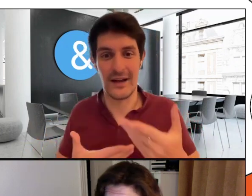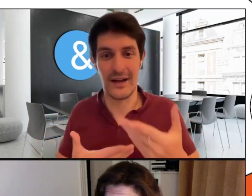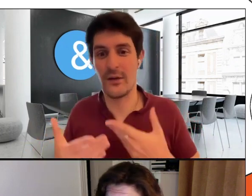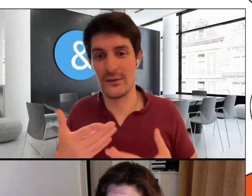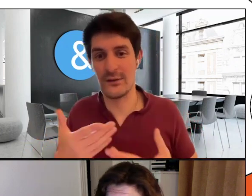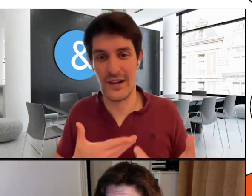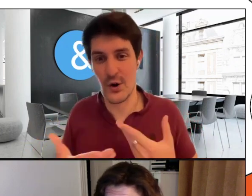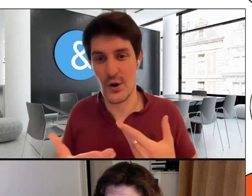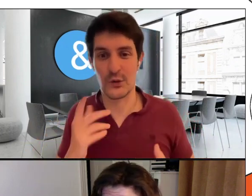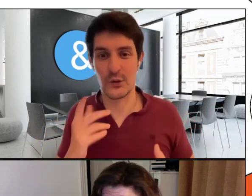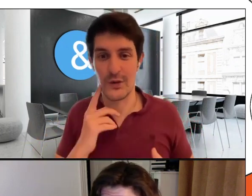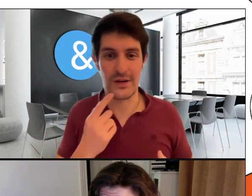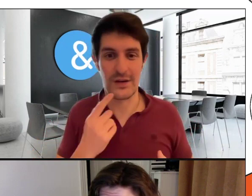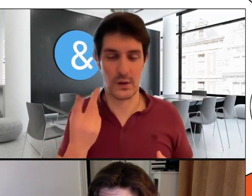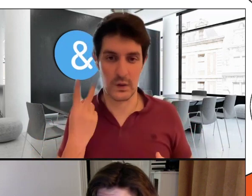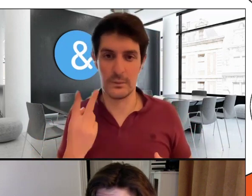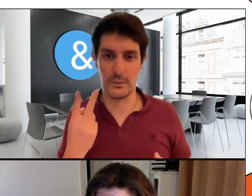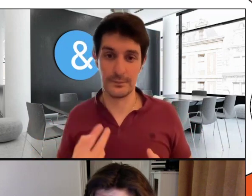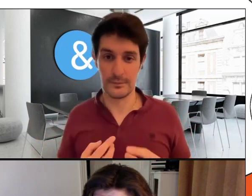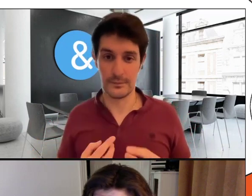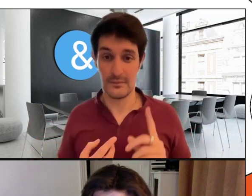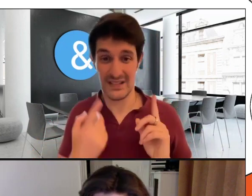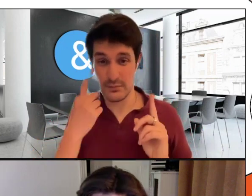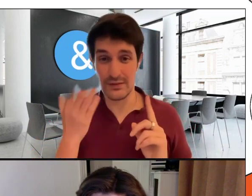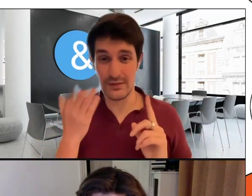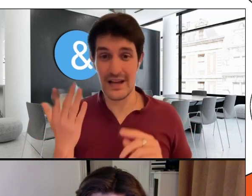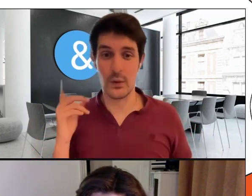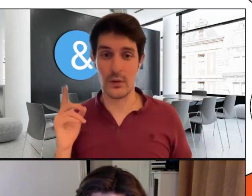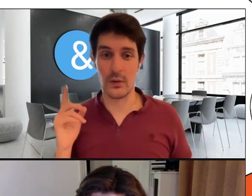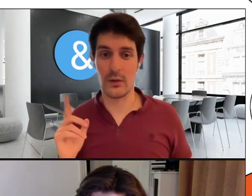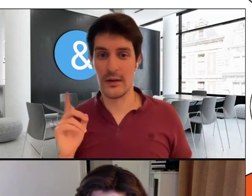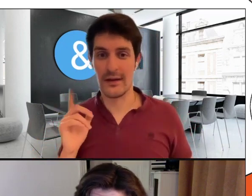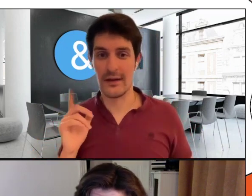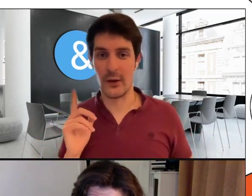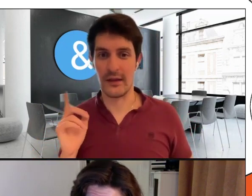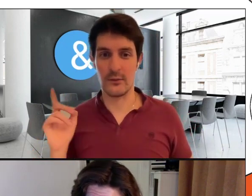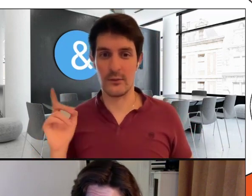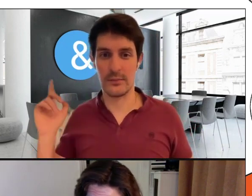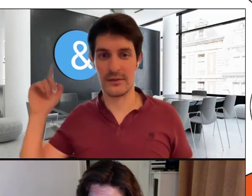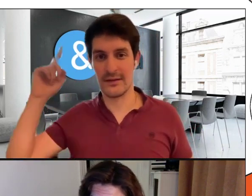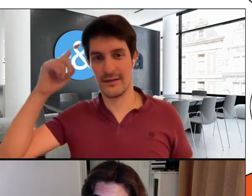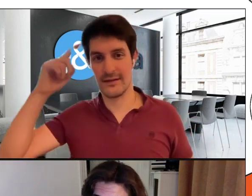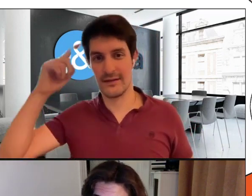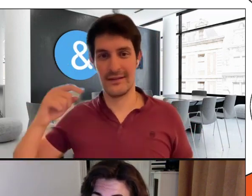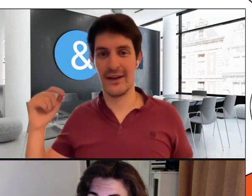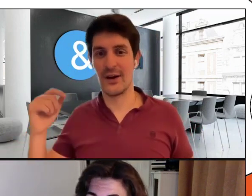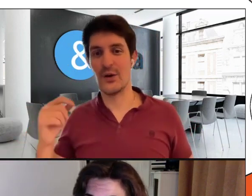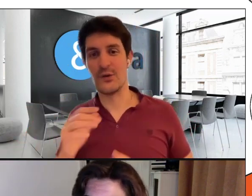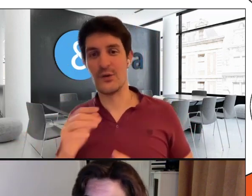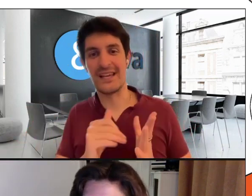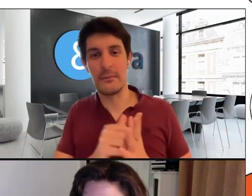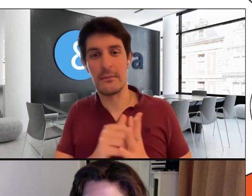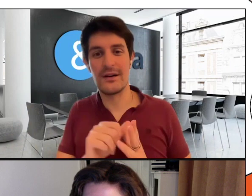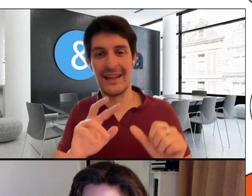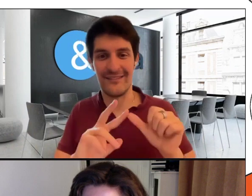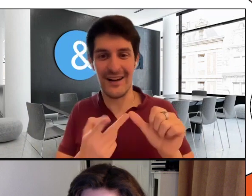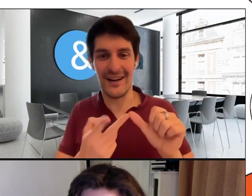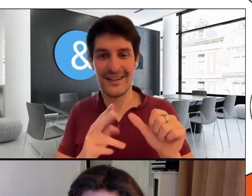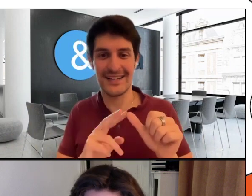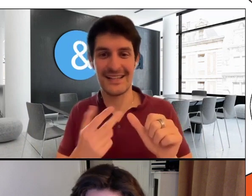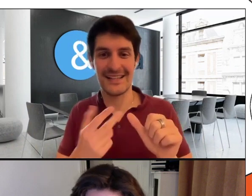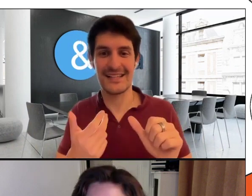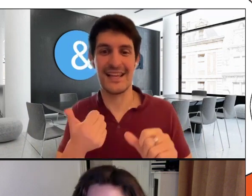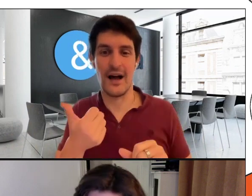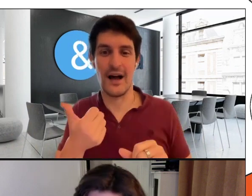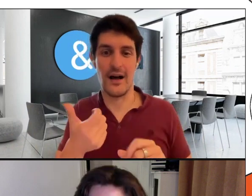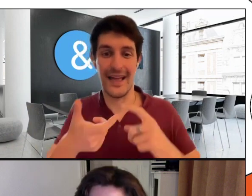de l'échange entre les sourds et les entendants. C'est pour ça que regarde, le symbole d'Ava, c'est